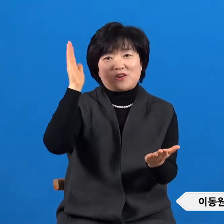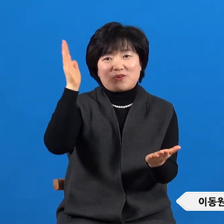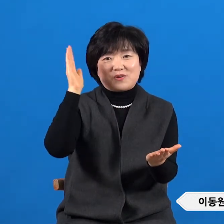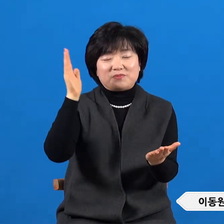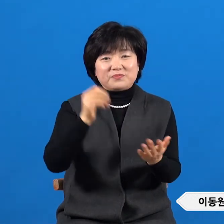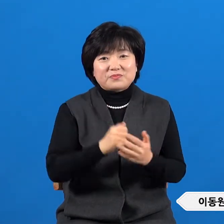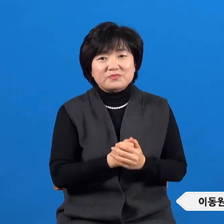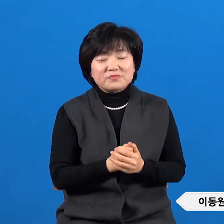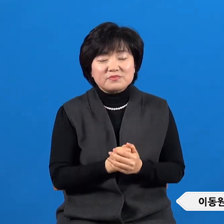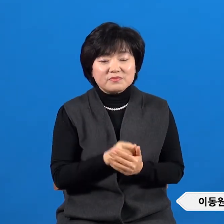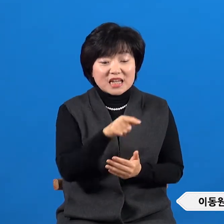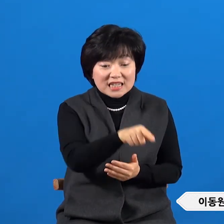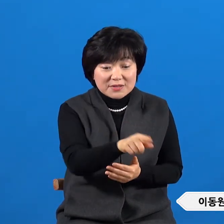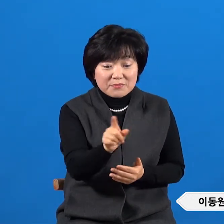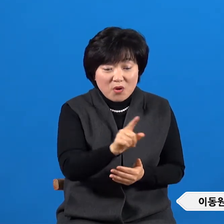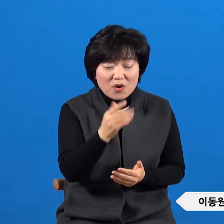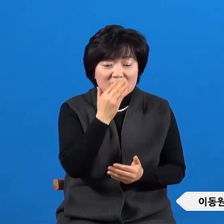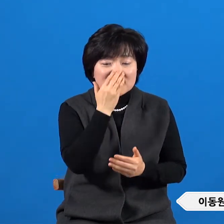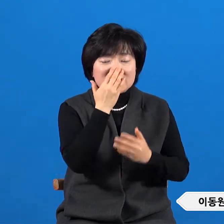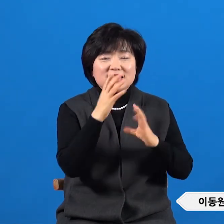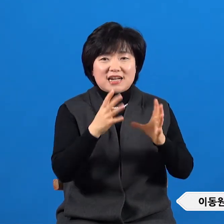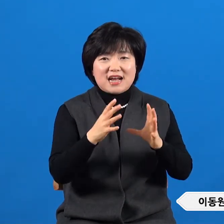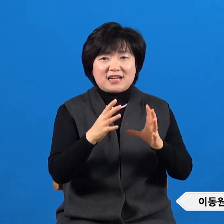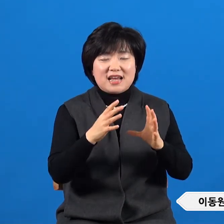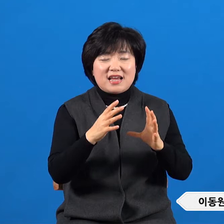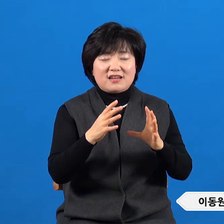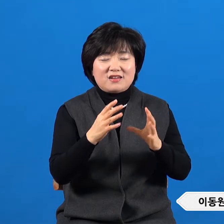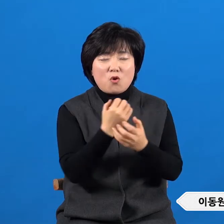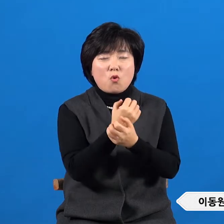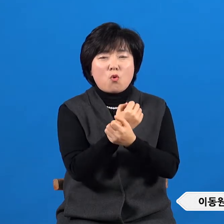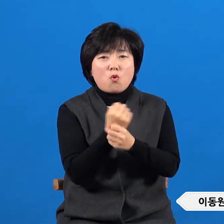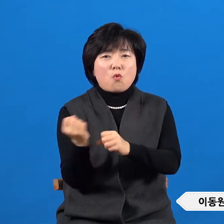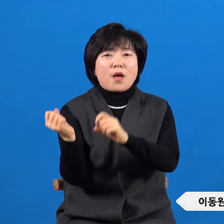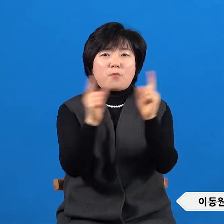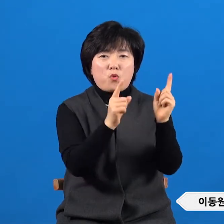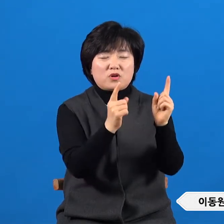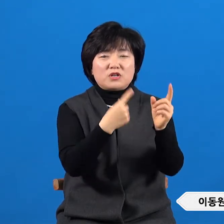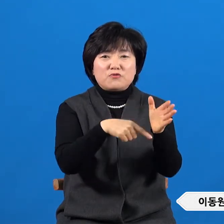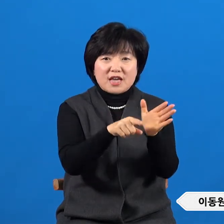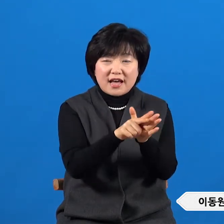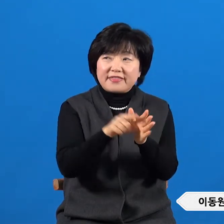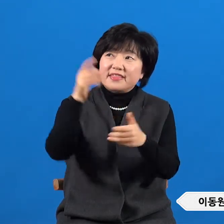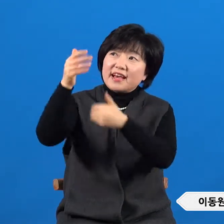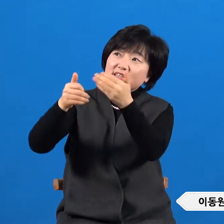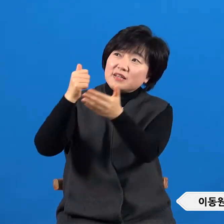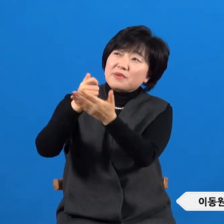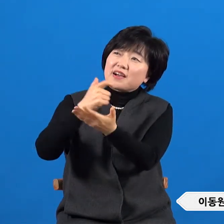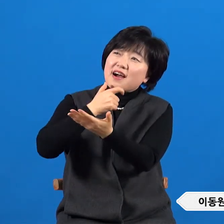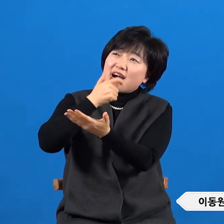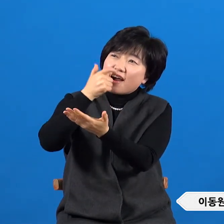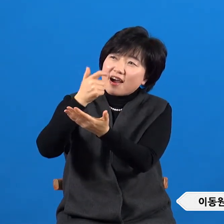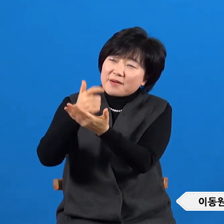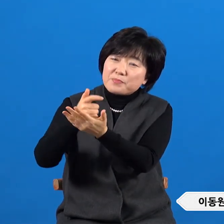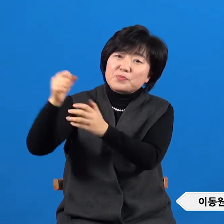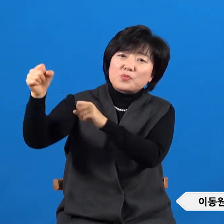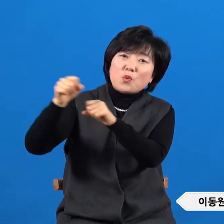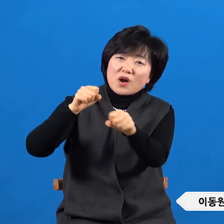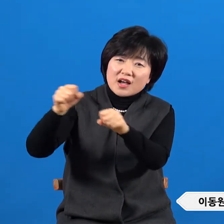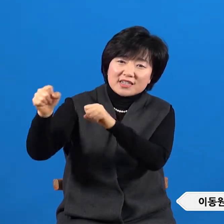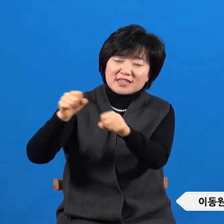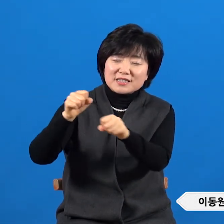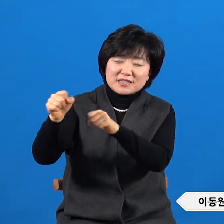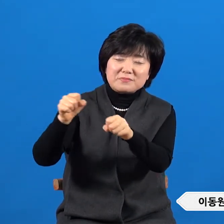중요한 이유이기도 합니다. 본문은 이스라엘의 회복을 위한 하나님의